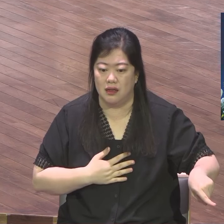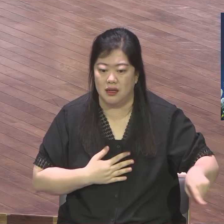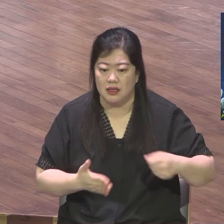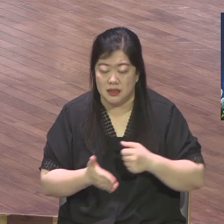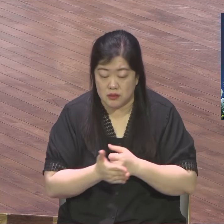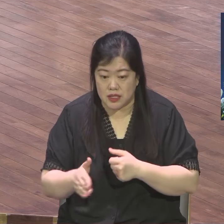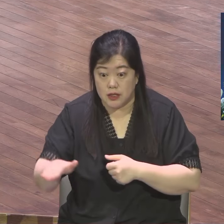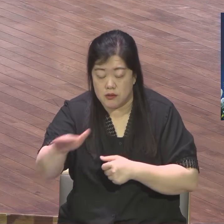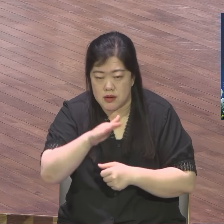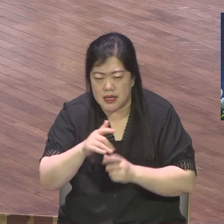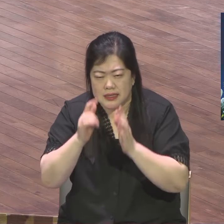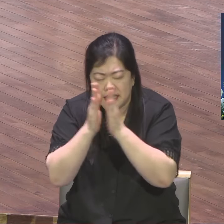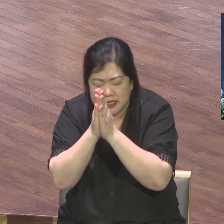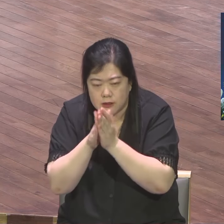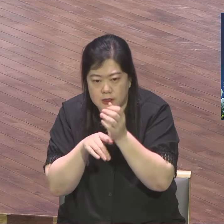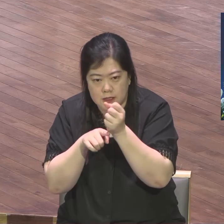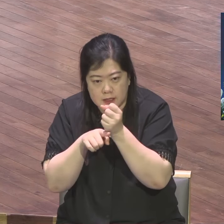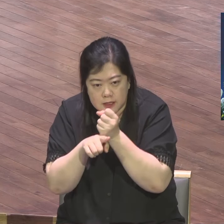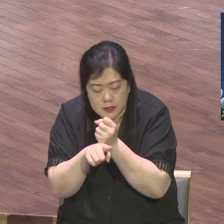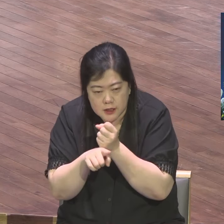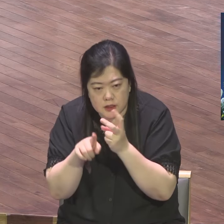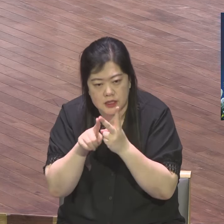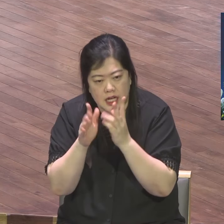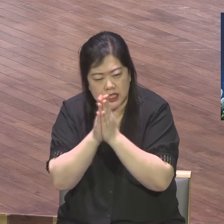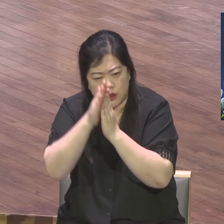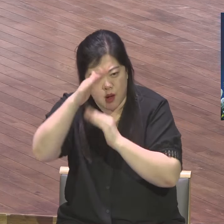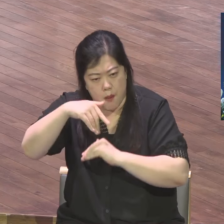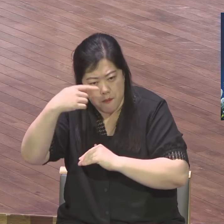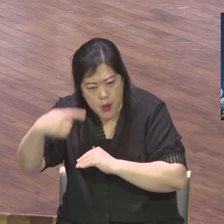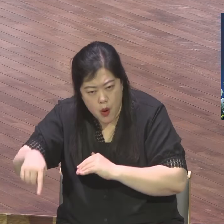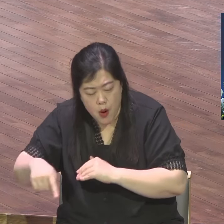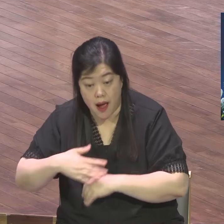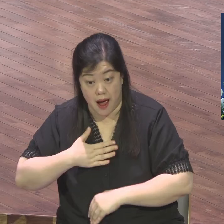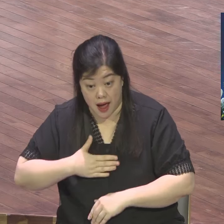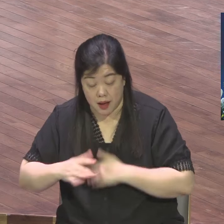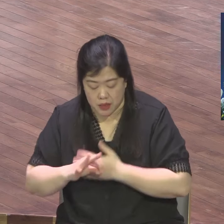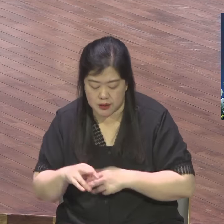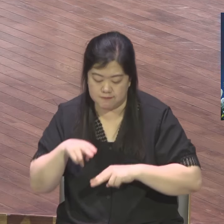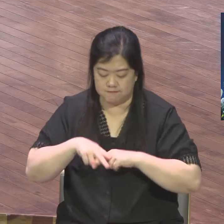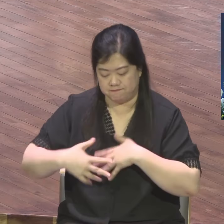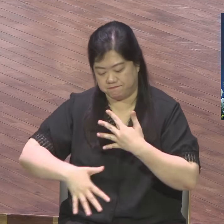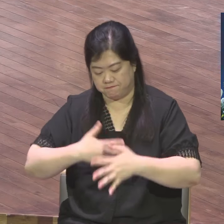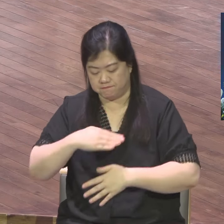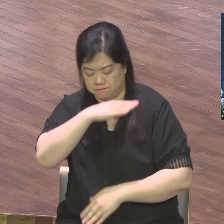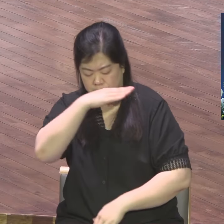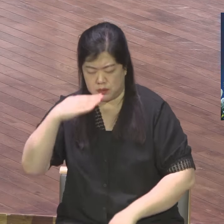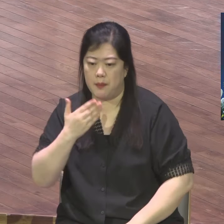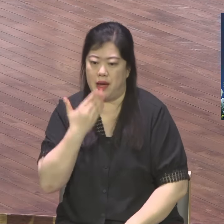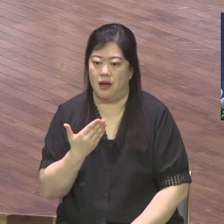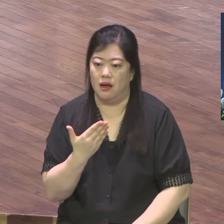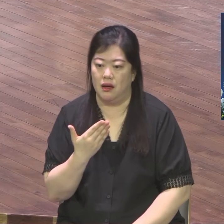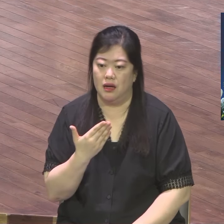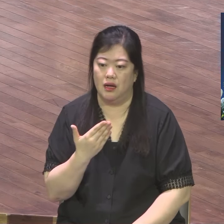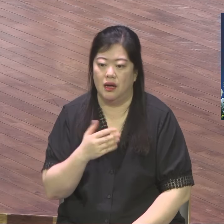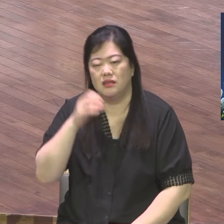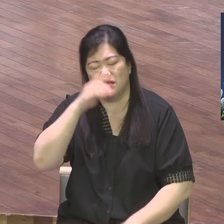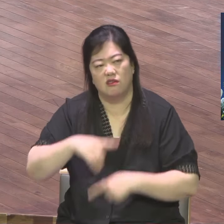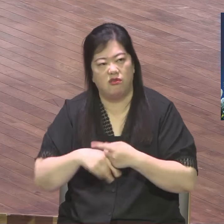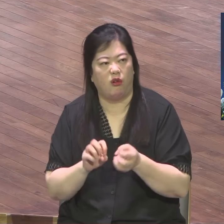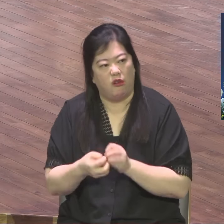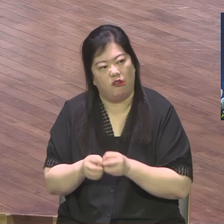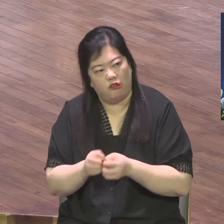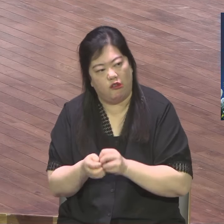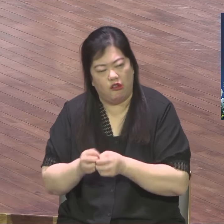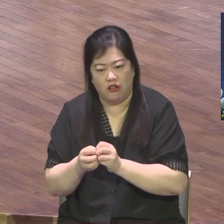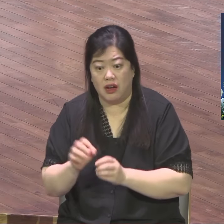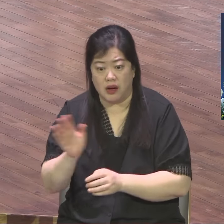자세가 달라져요. 간절함이 달라지죠. 하나님의 스케일을 깨닫는 만큼 기도하게 돼 있어요.